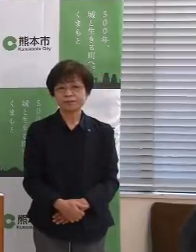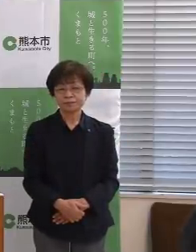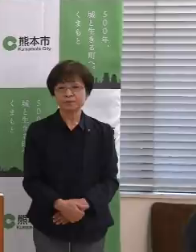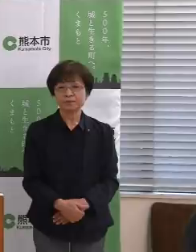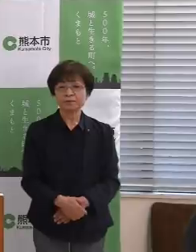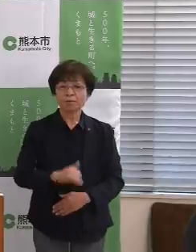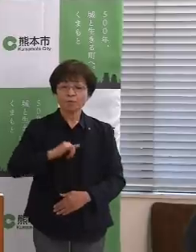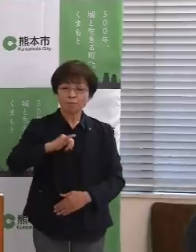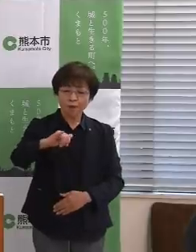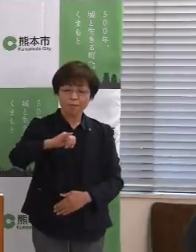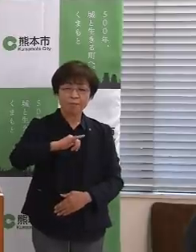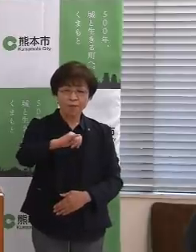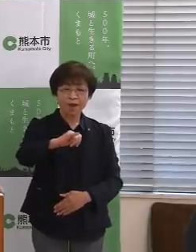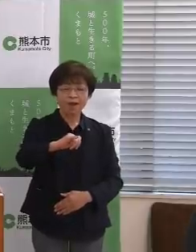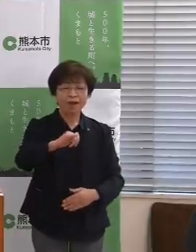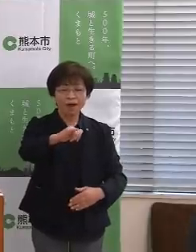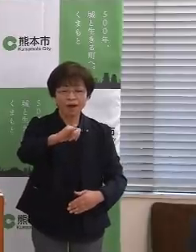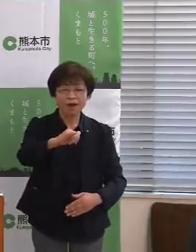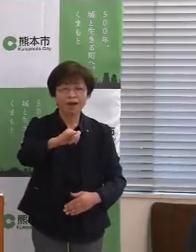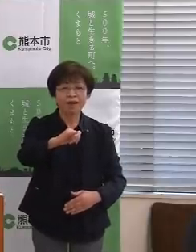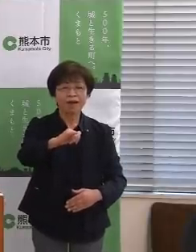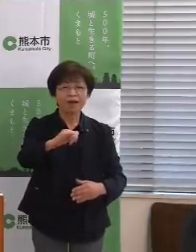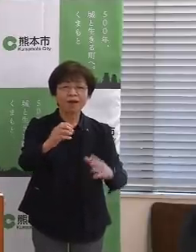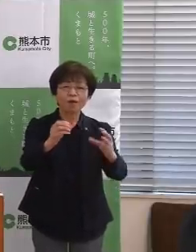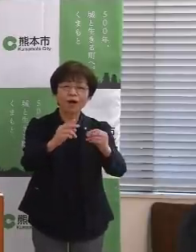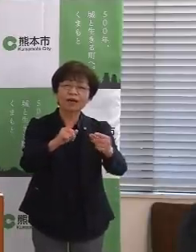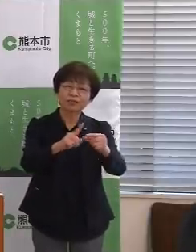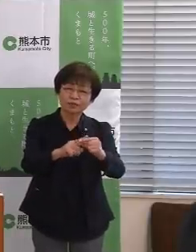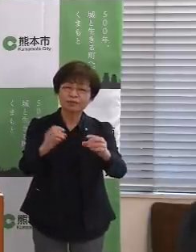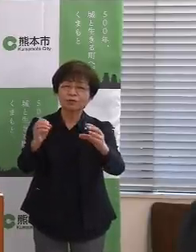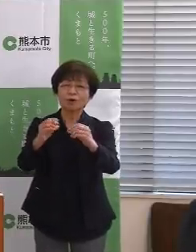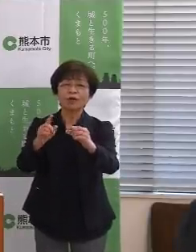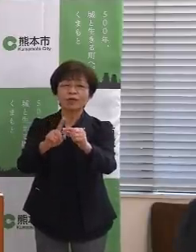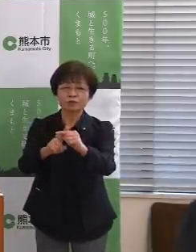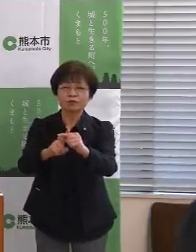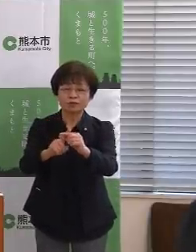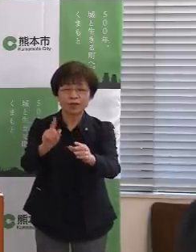少し順番をお待ちいただくことになるかと思いますが、まあ、30人の体制で